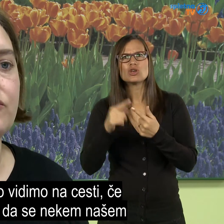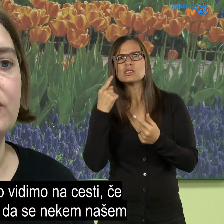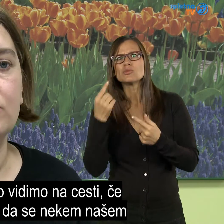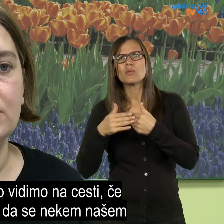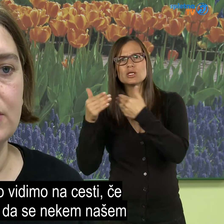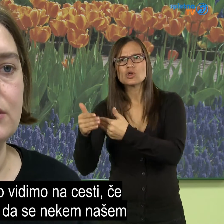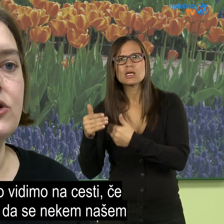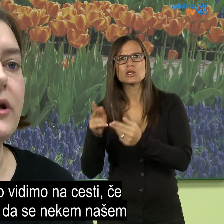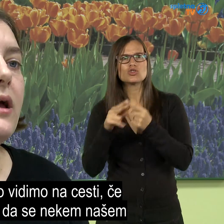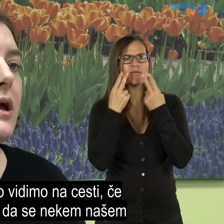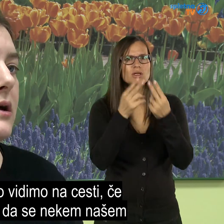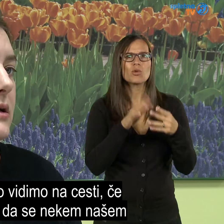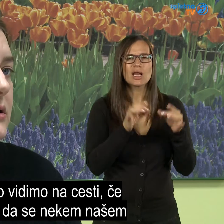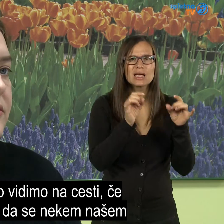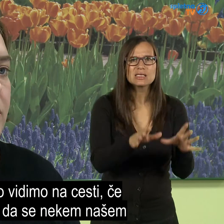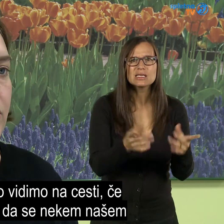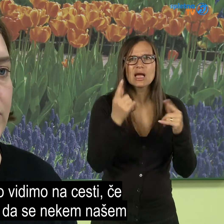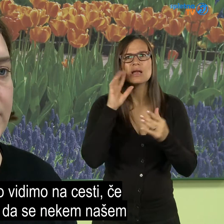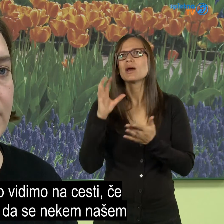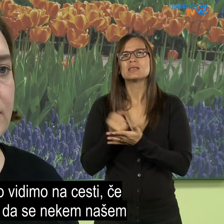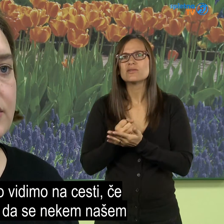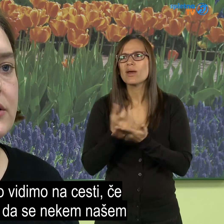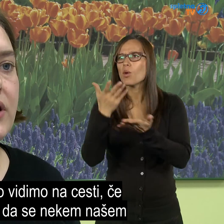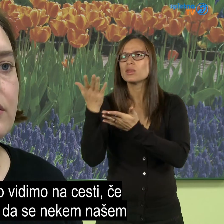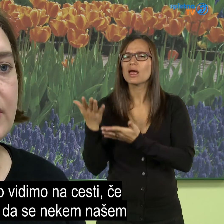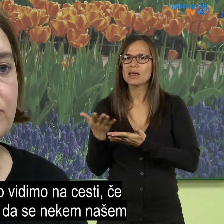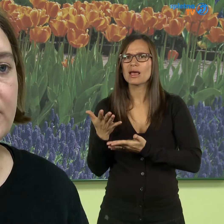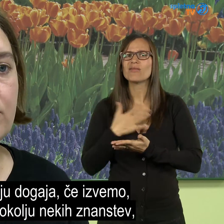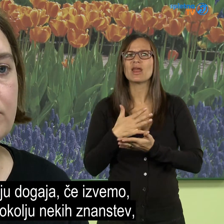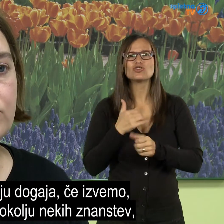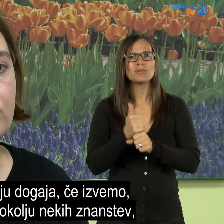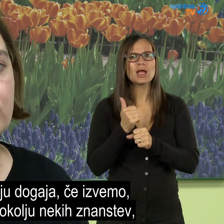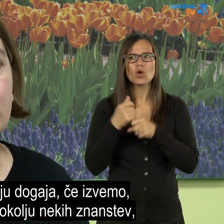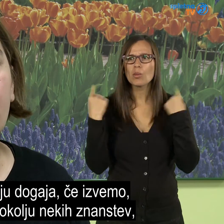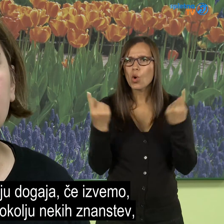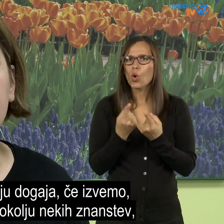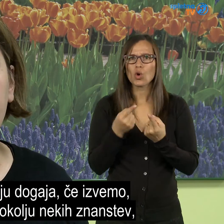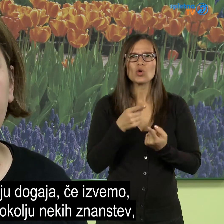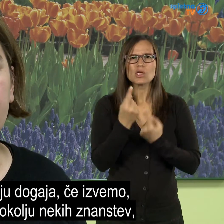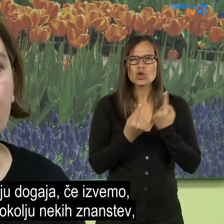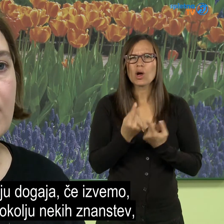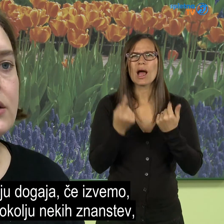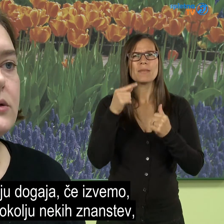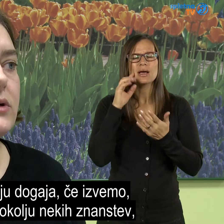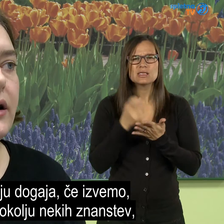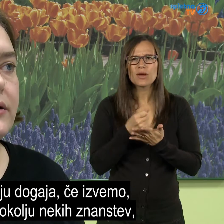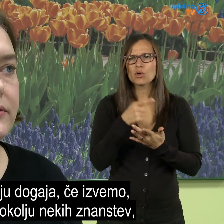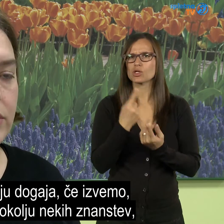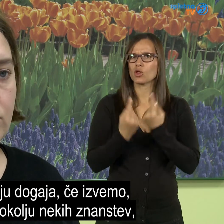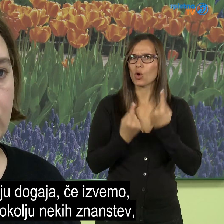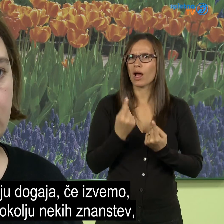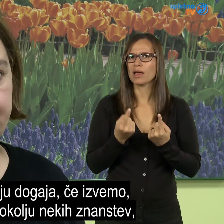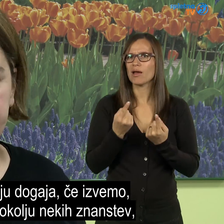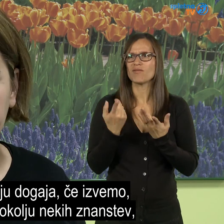sosedih, če vidimo na cesti, če zvemo nekje, da se v nekem našem delovnem okolju dogaja, če zvemo, da se dogaja